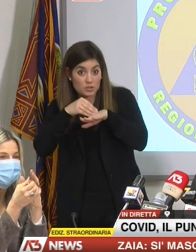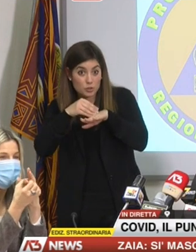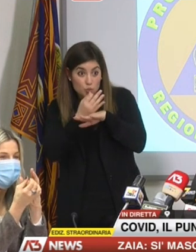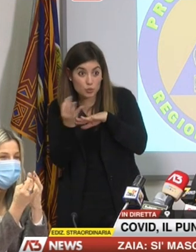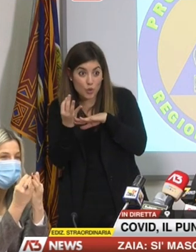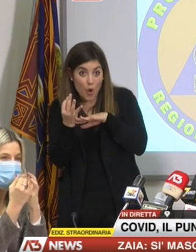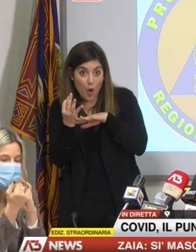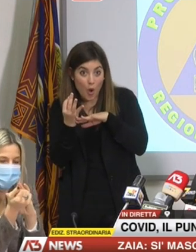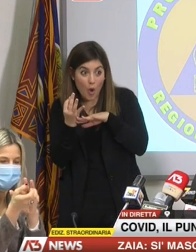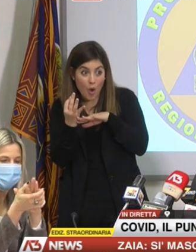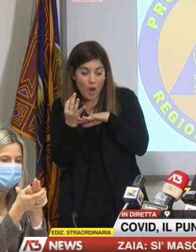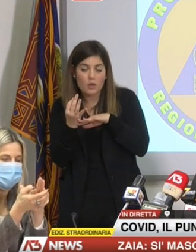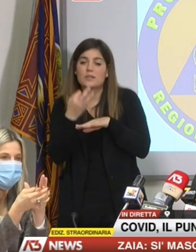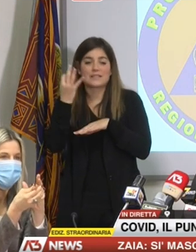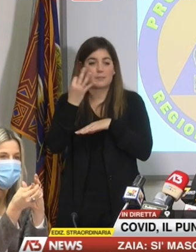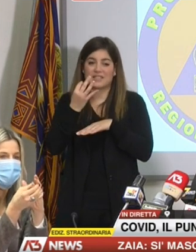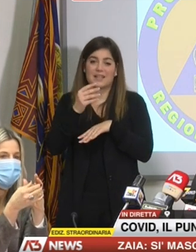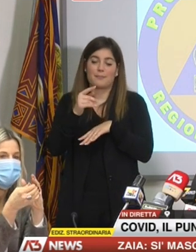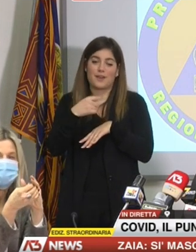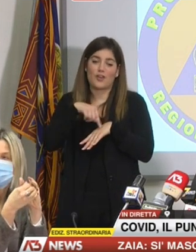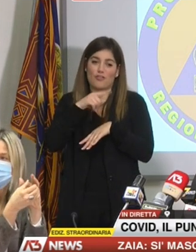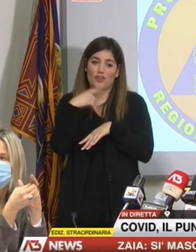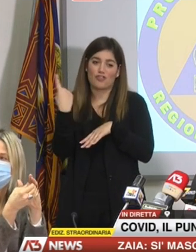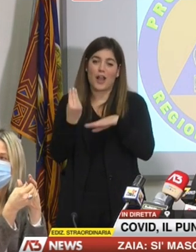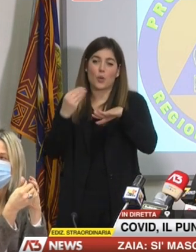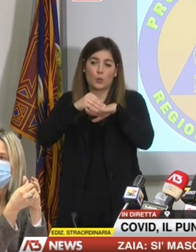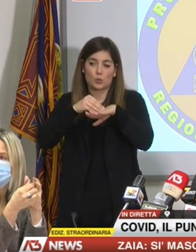nel caso. Beh sì, nel caso siamo sempre gialli plus. Ah.